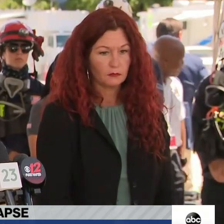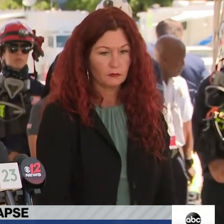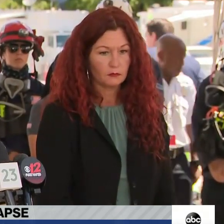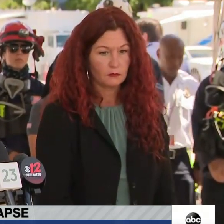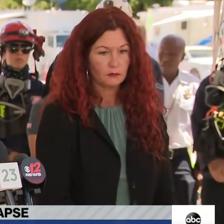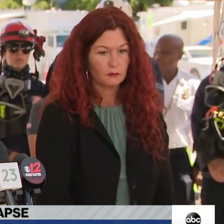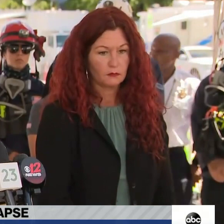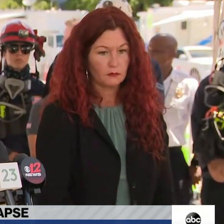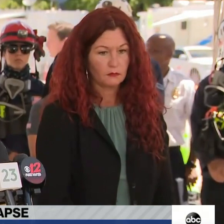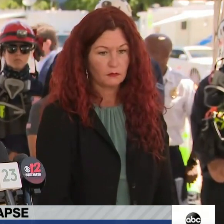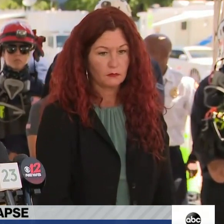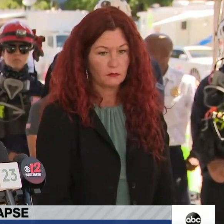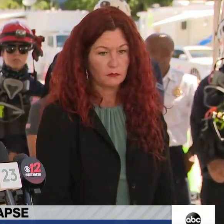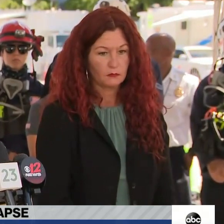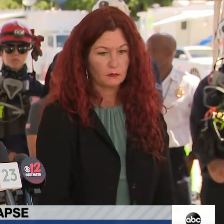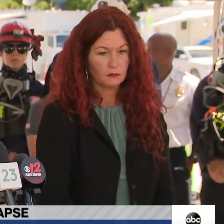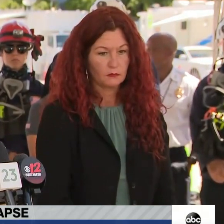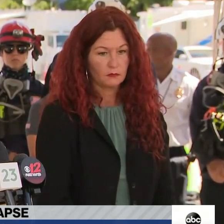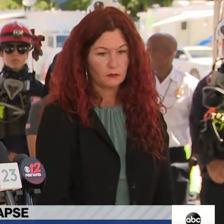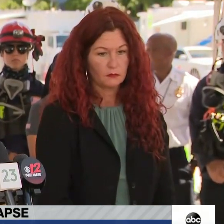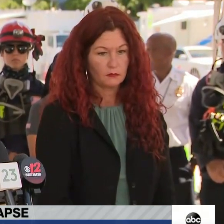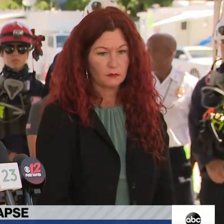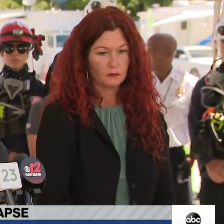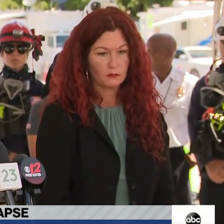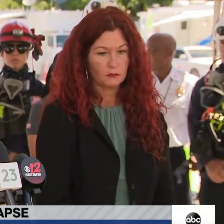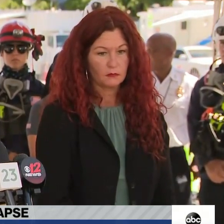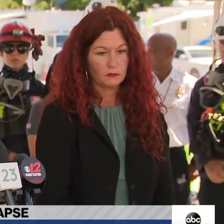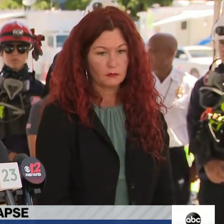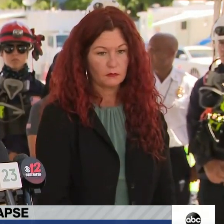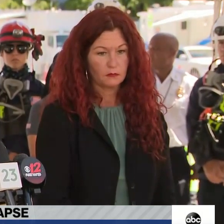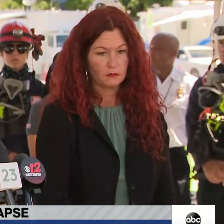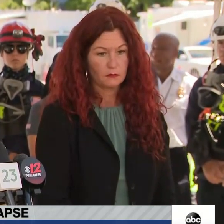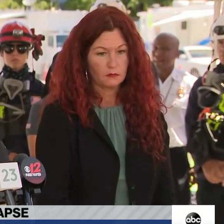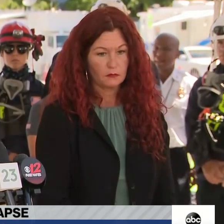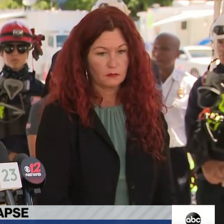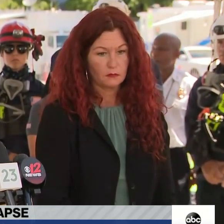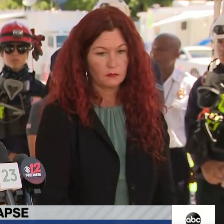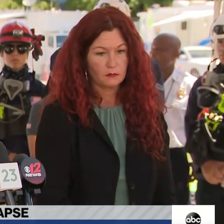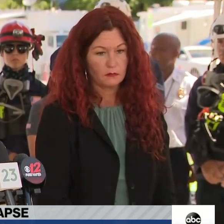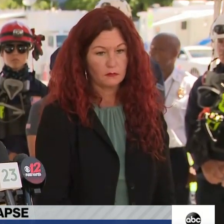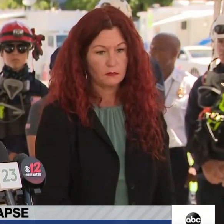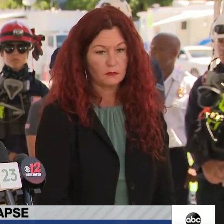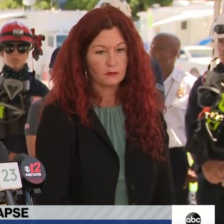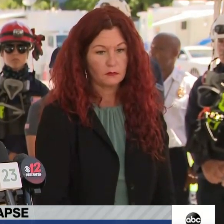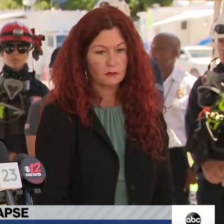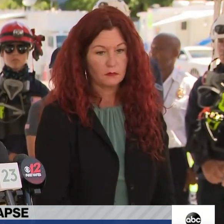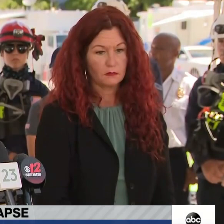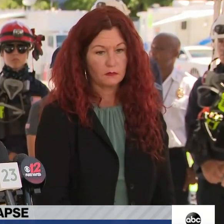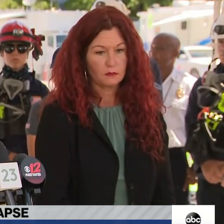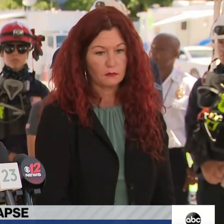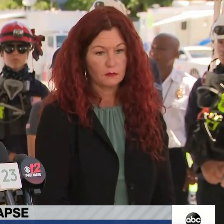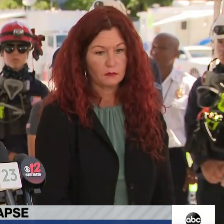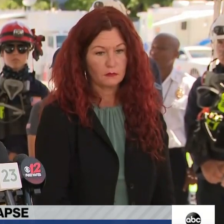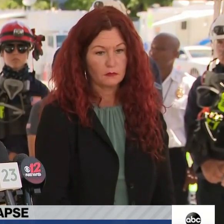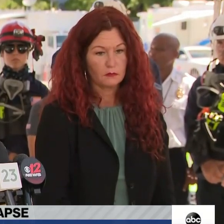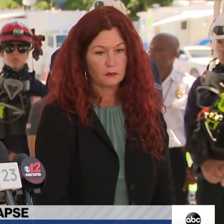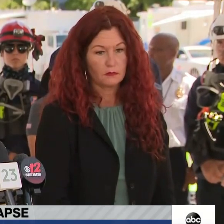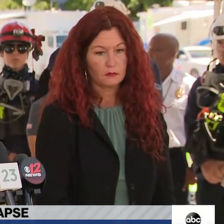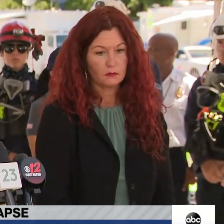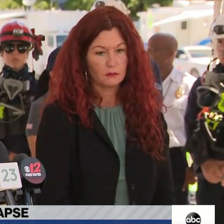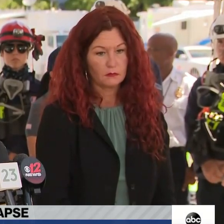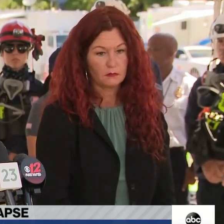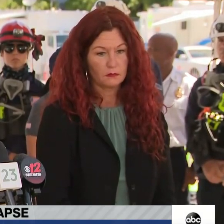inundaciones. Estamos también monitoreando la trayectoria. Sabemos que los huracanes, las tormentas tropicales son